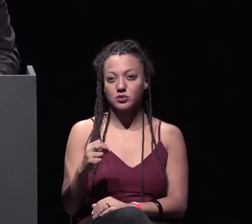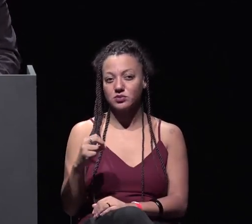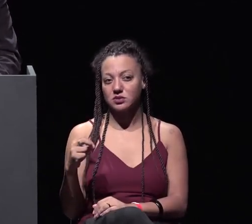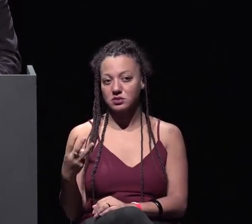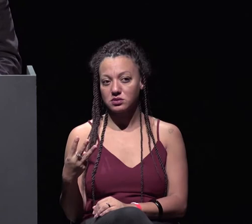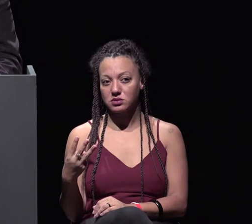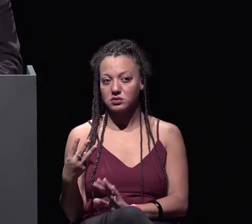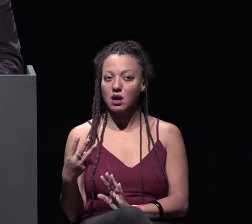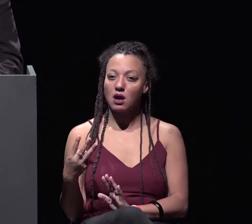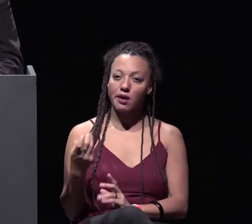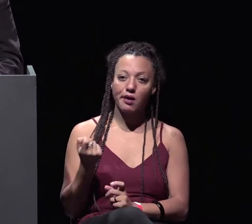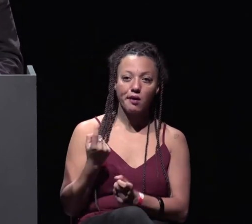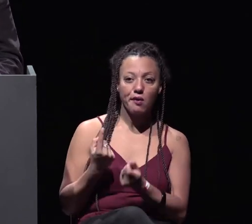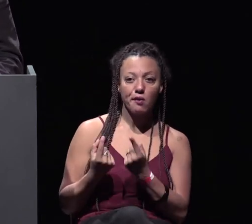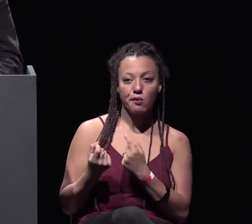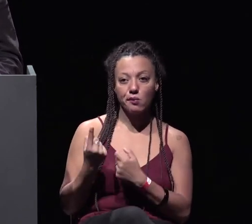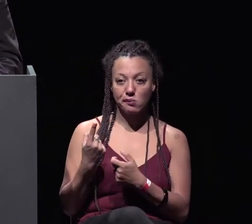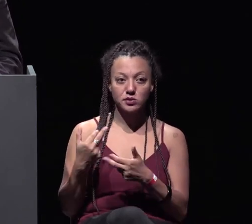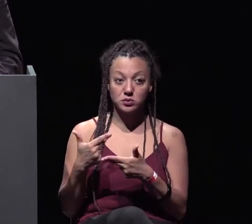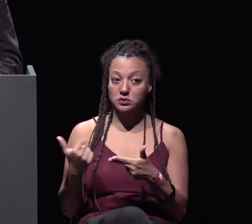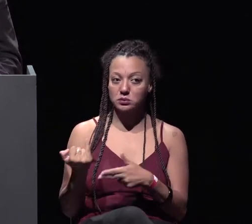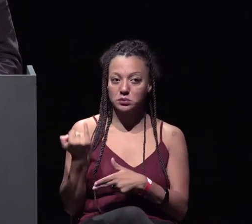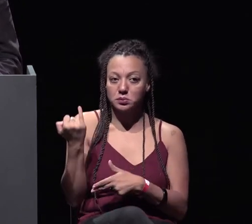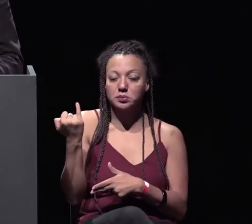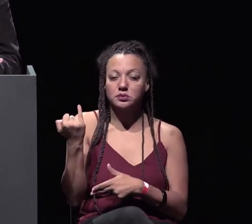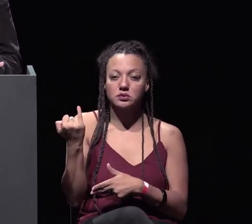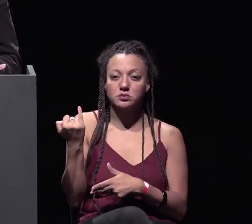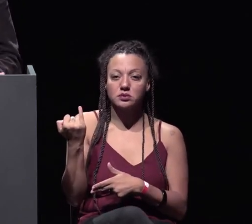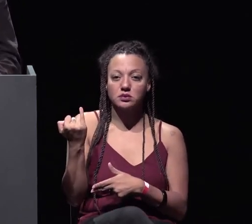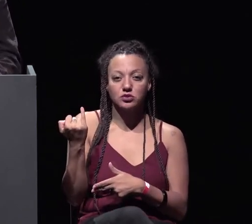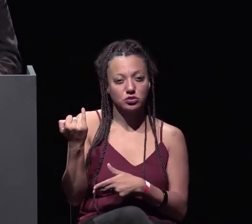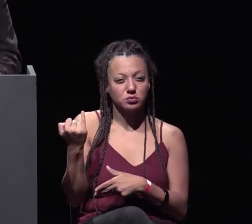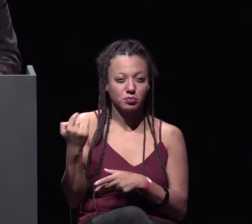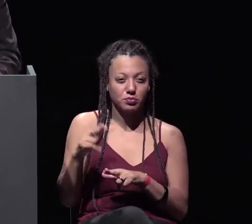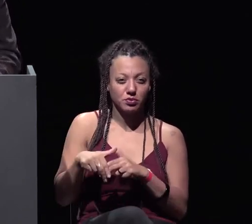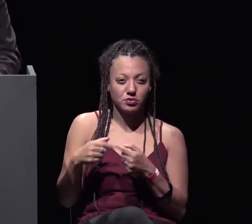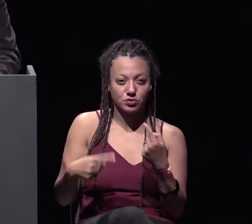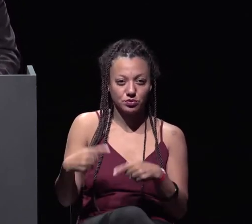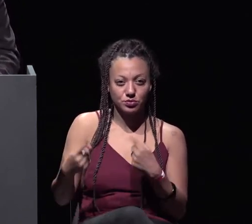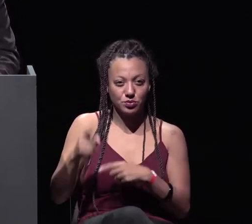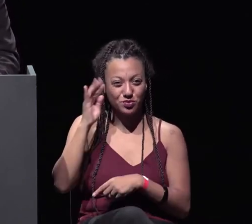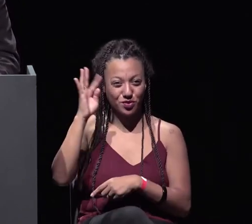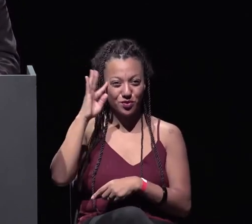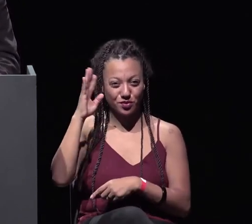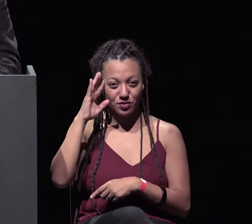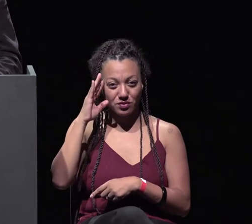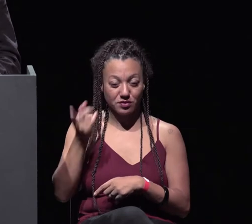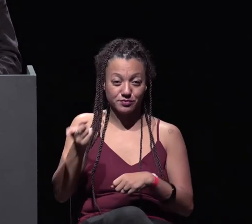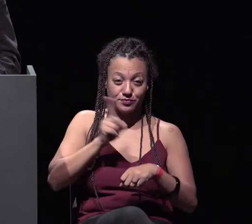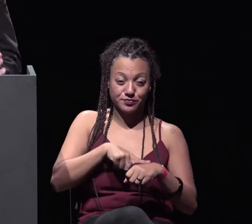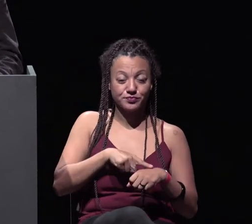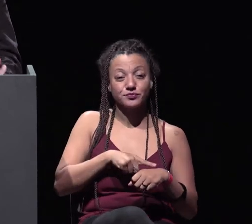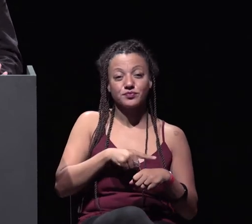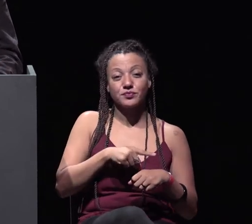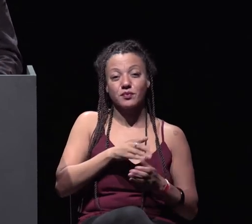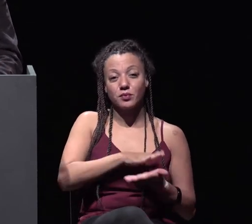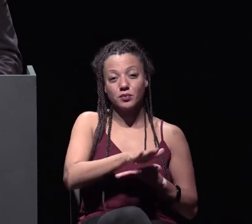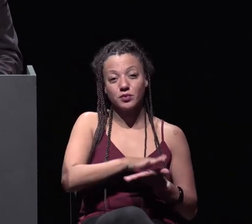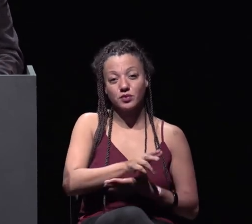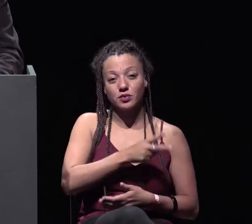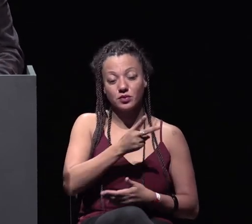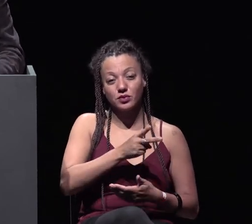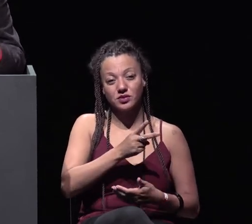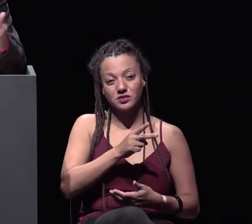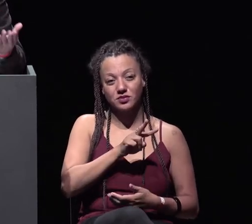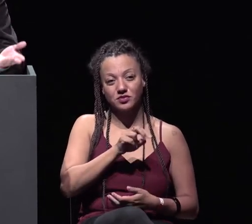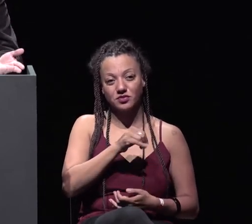gente tem um alguns de marcadores importante sair em termos da discussão teórica em 2003 de um lado a publicação de dois livros da professora